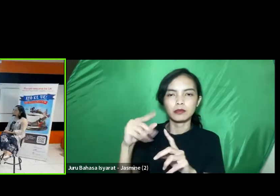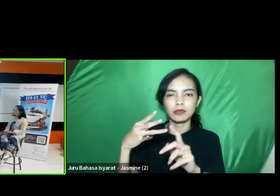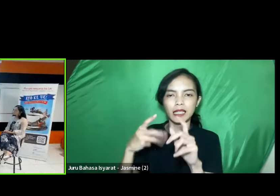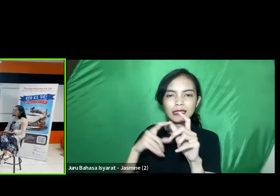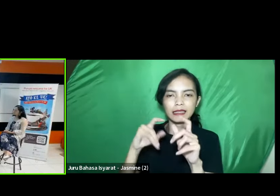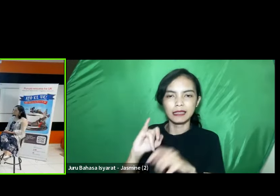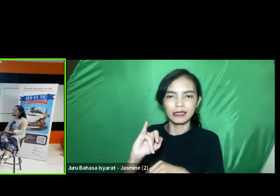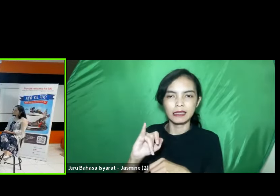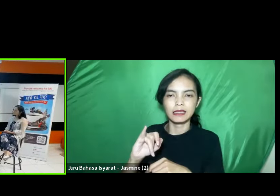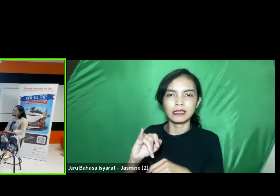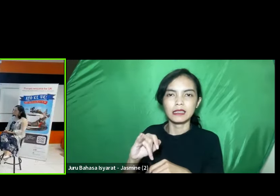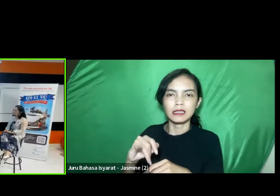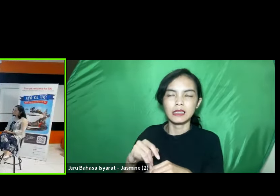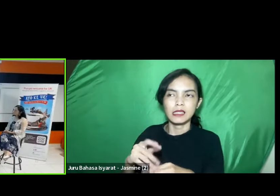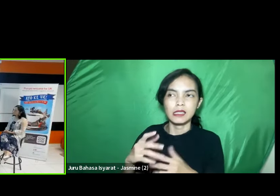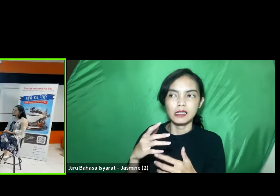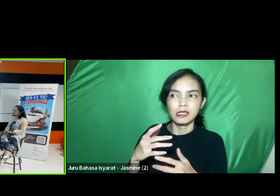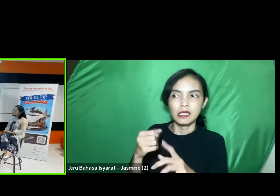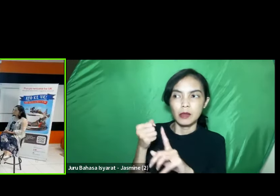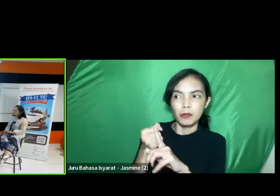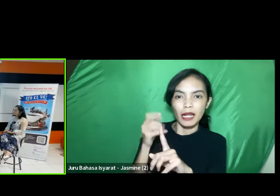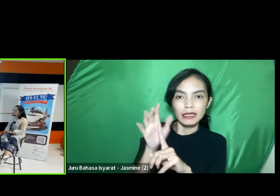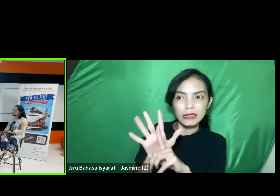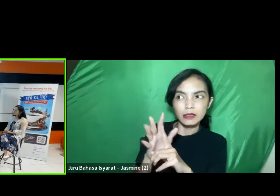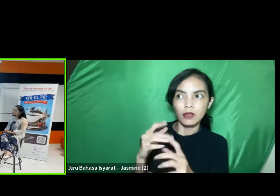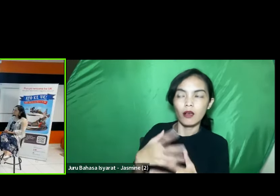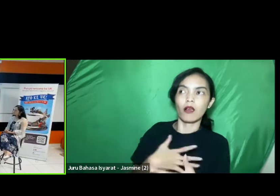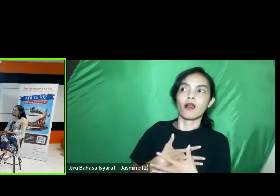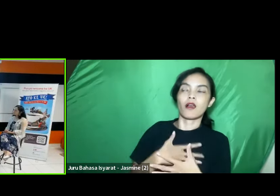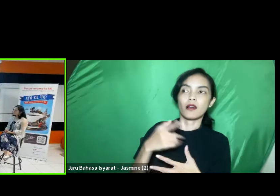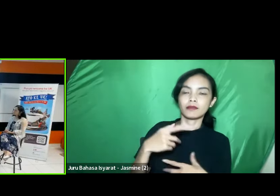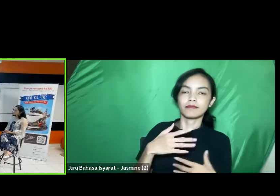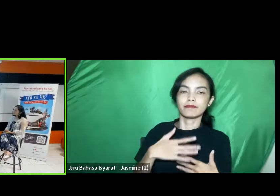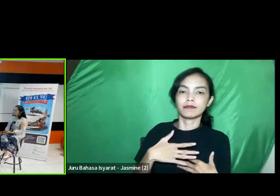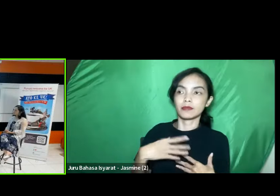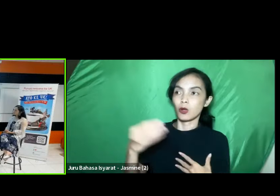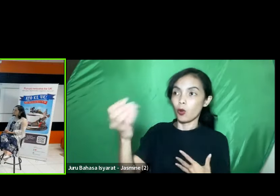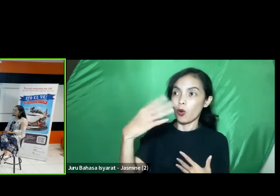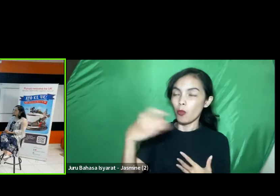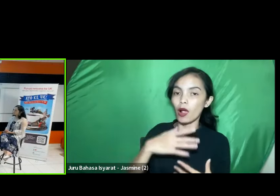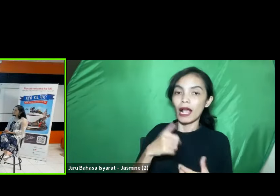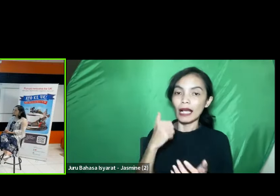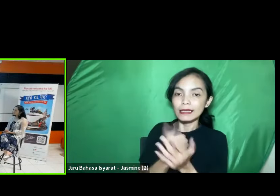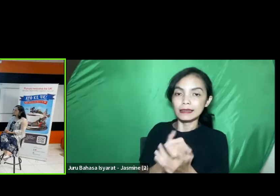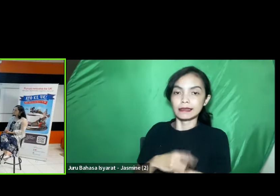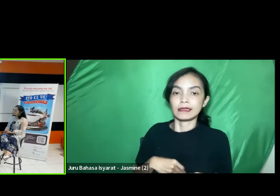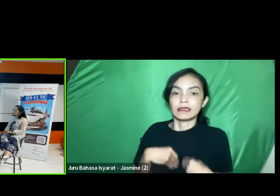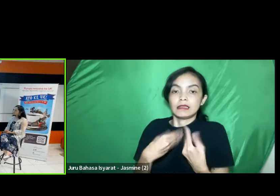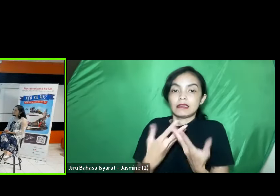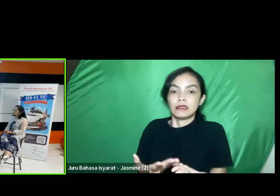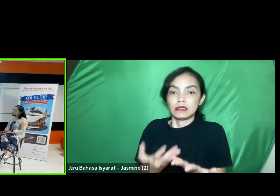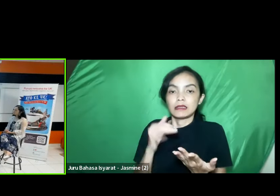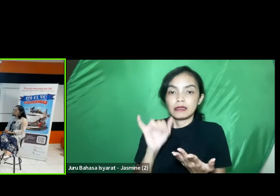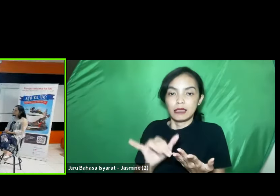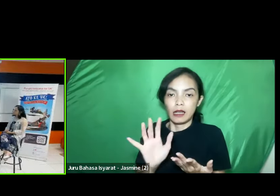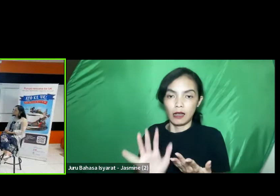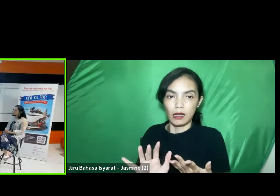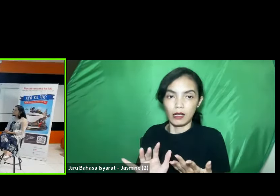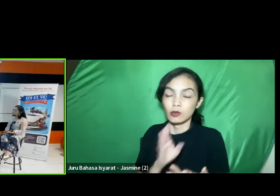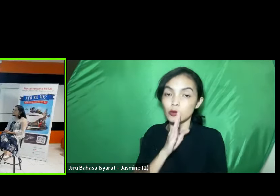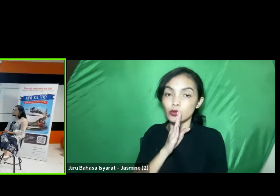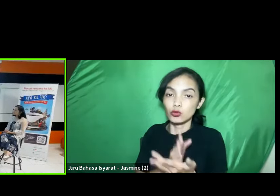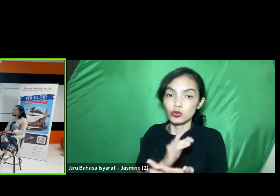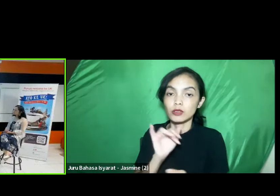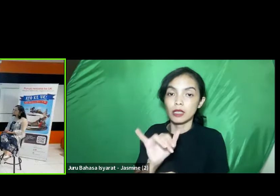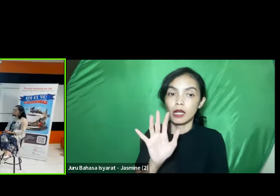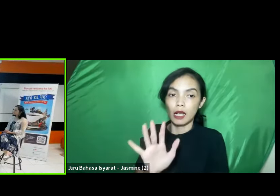informasi Tapi impresi itu kan datang dari hati biasanya ya teman-teman ngomong dari hati enggak sih dia kelihatan jujur enggak sih gitu walaupun kita enggak